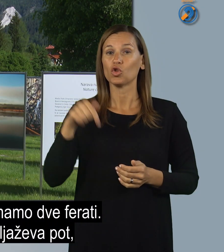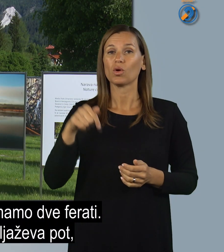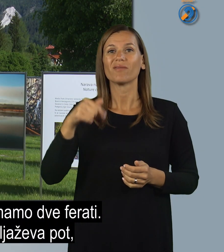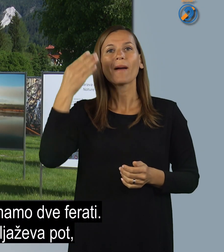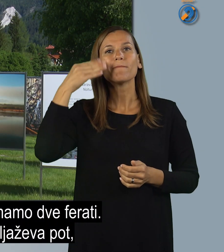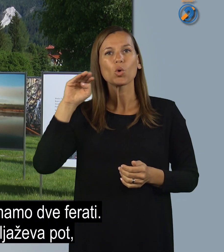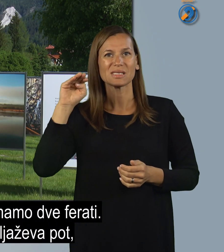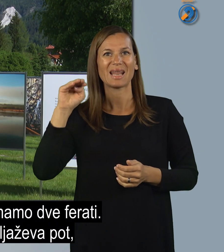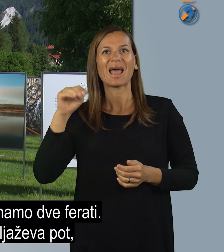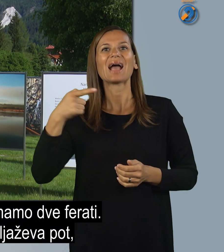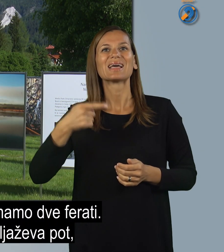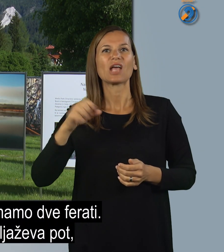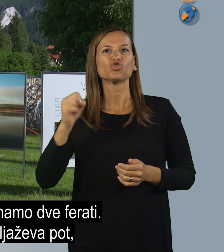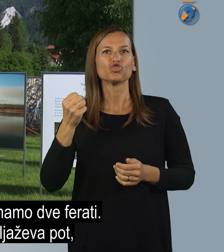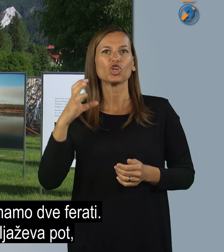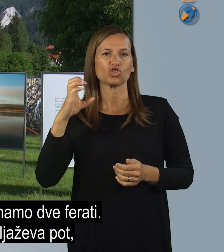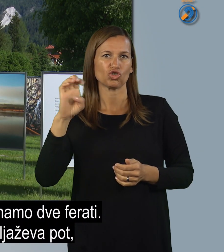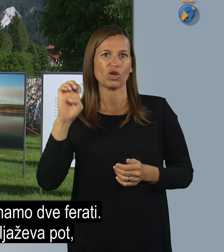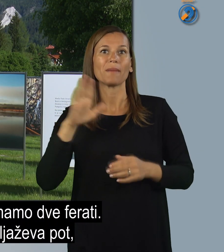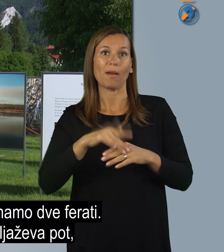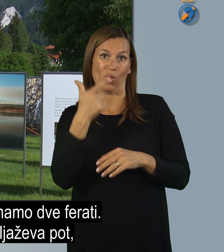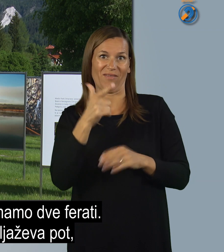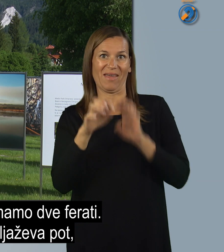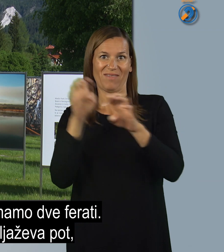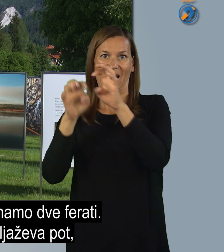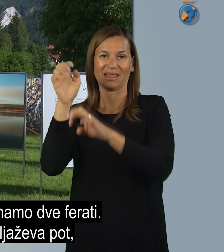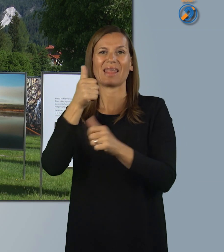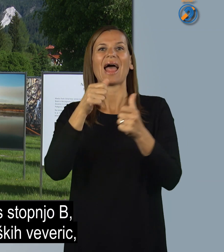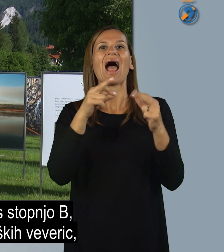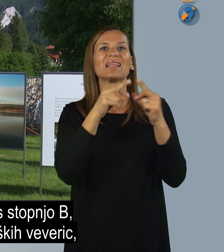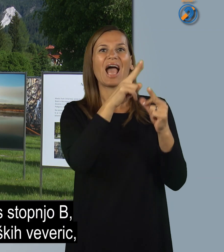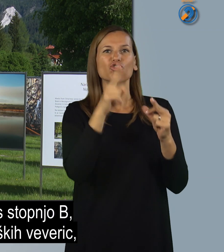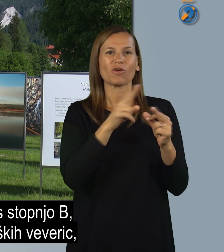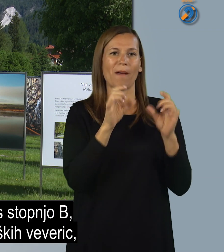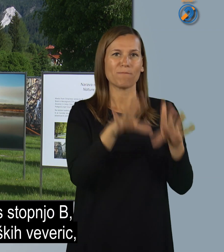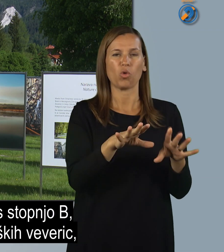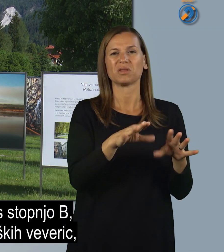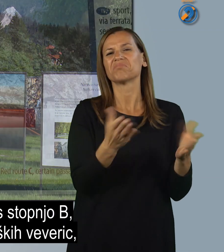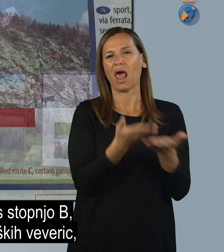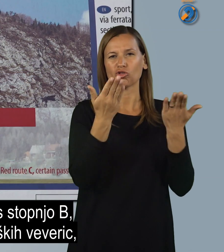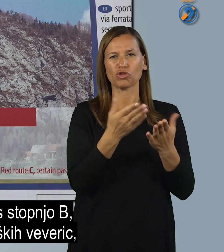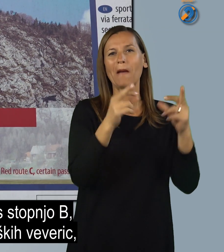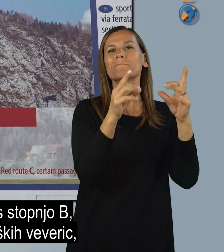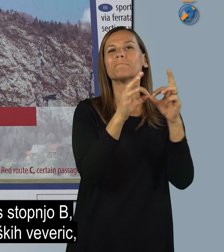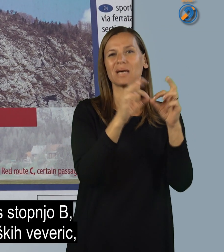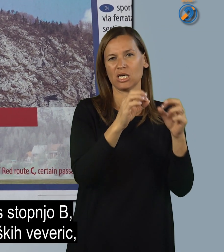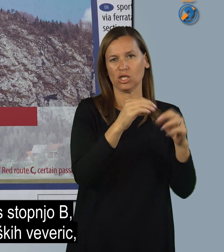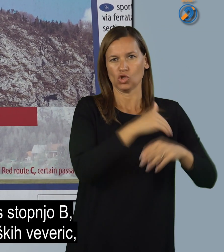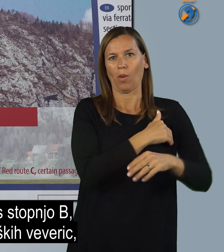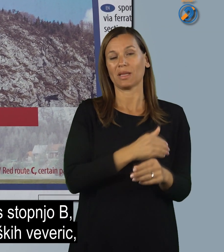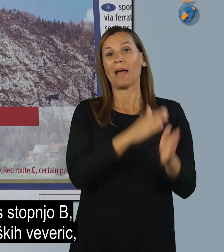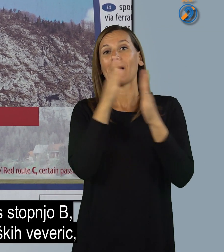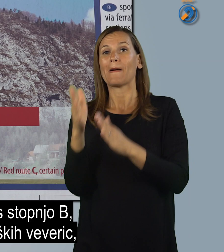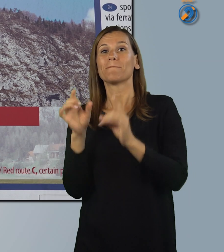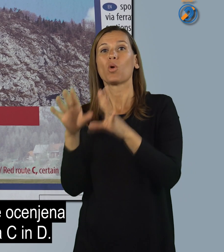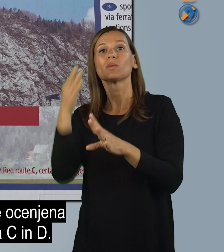Tukaj v Mojstrani, v Grančišču, imamo dve ferati, ta Aljaževa pot, ki je lažja in je ocenjena z B stopnjo, in pa pot